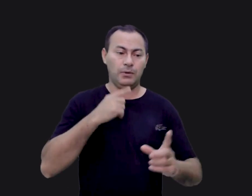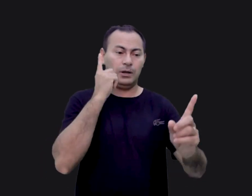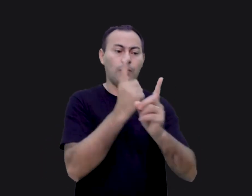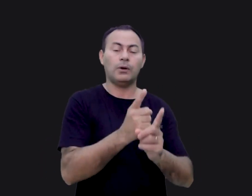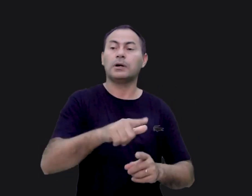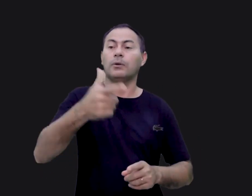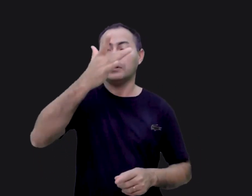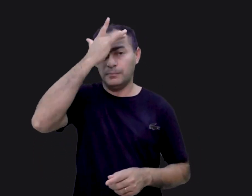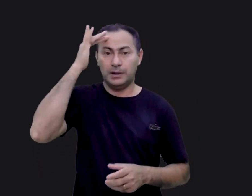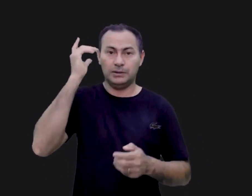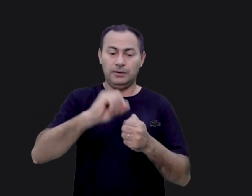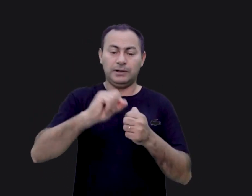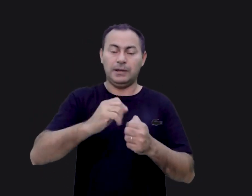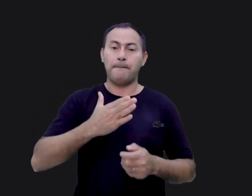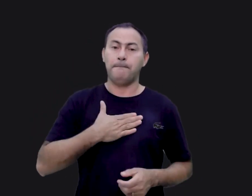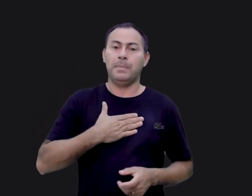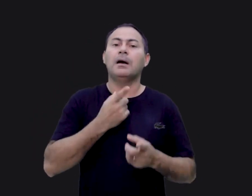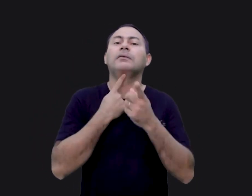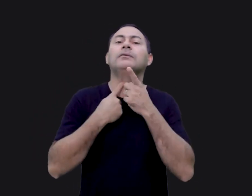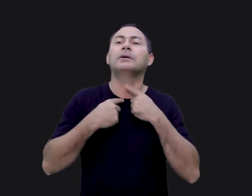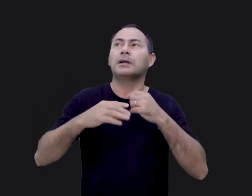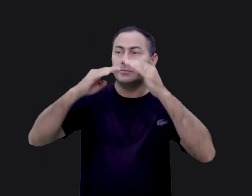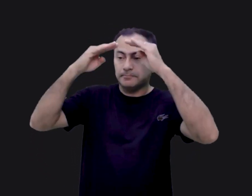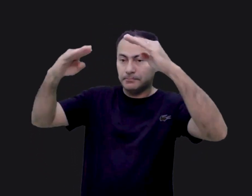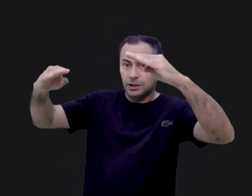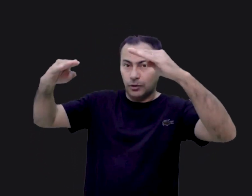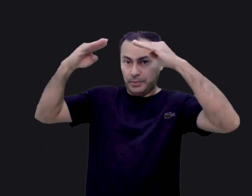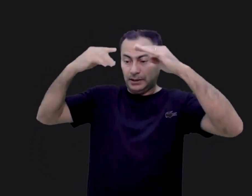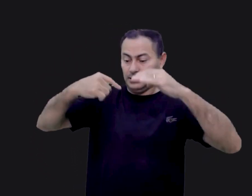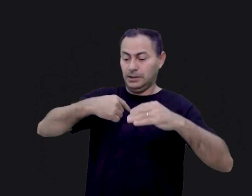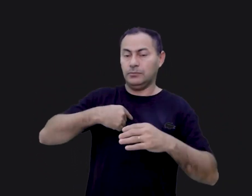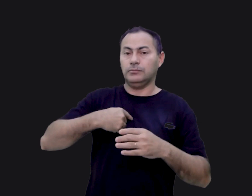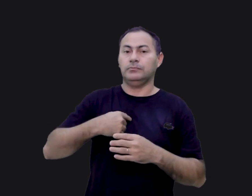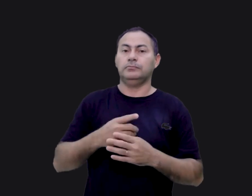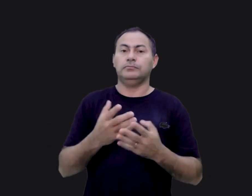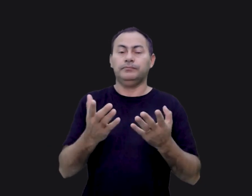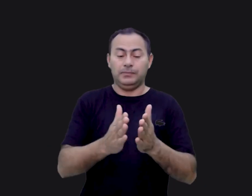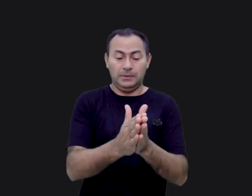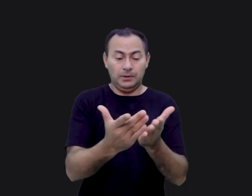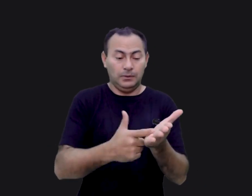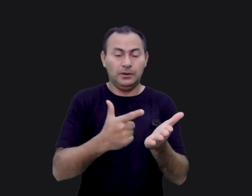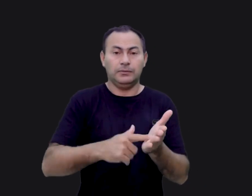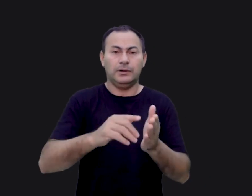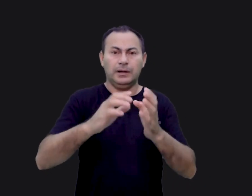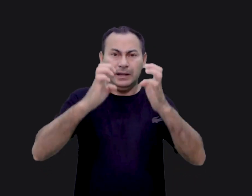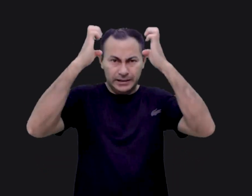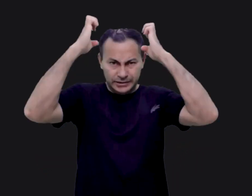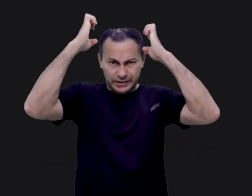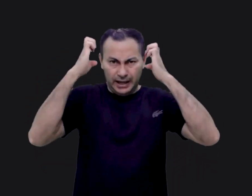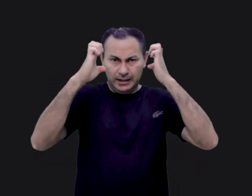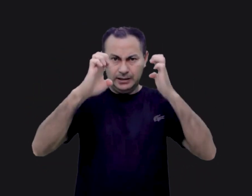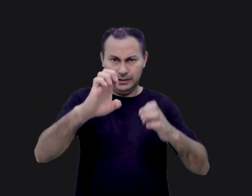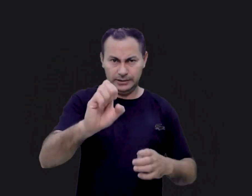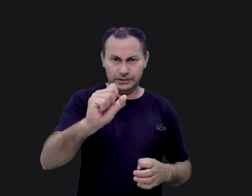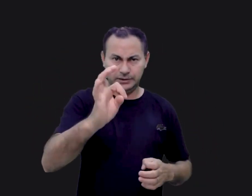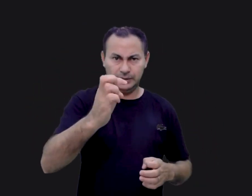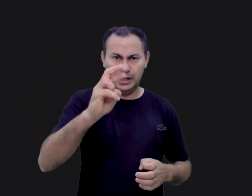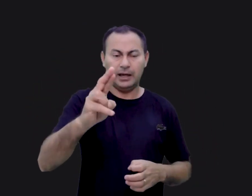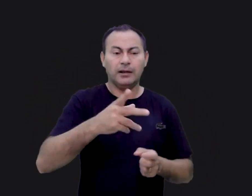vou encontrar outro que faça a minha vontade e ele sempre encontra, né? No livro de Esther, lemos que ela foi comissionada para